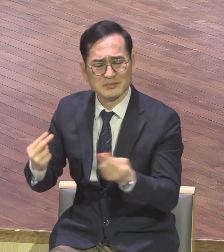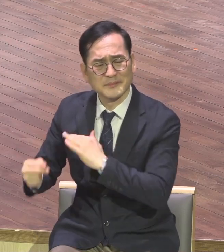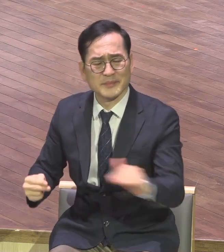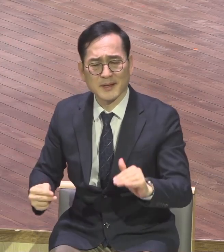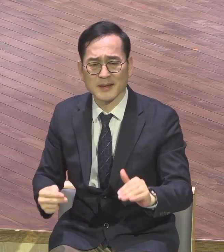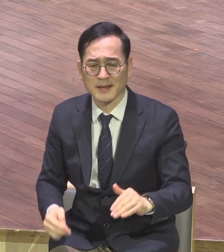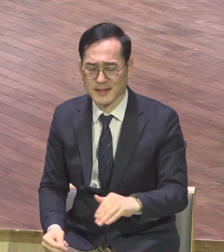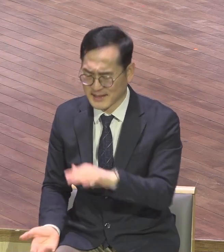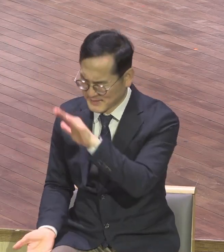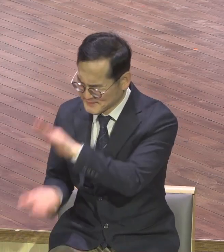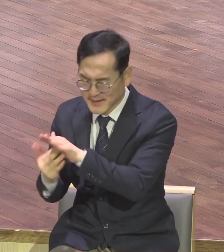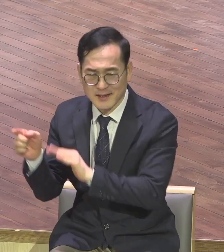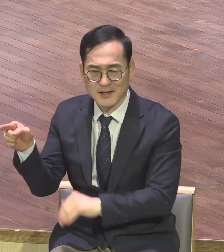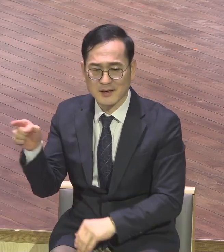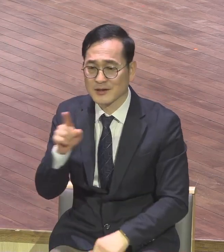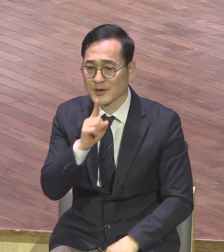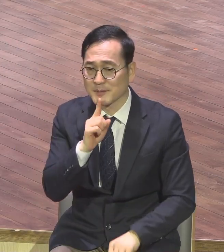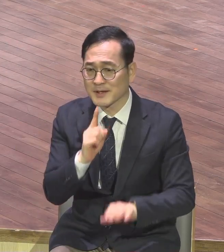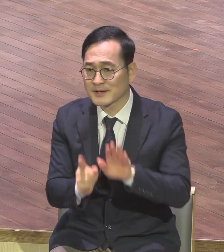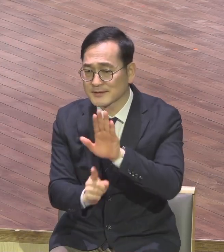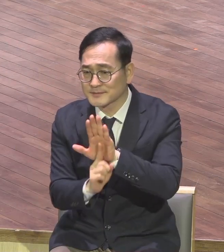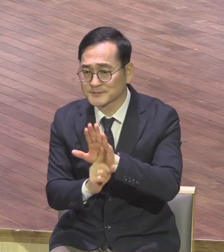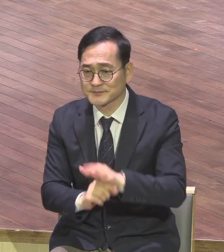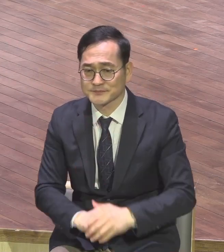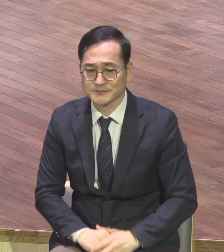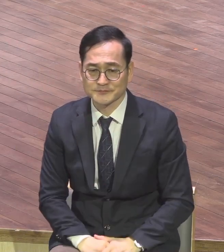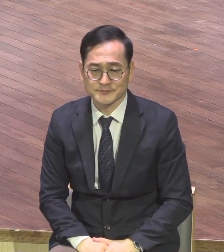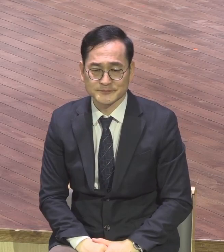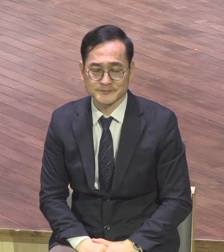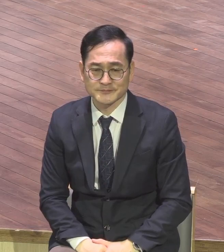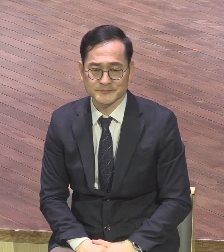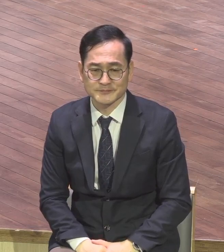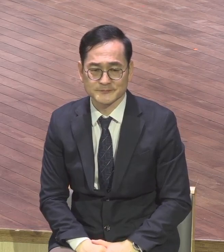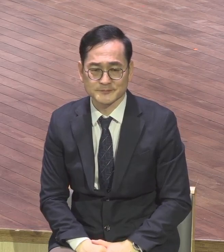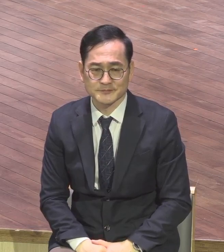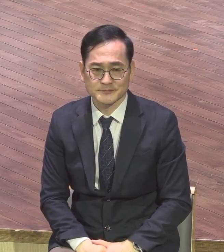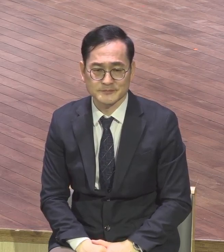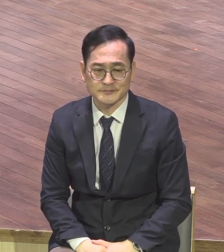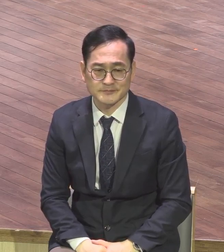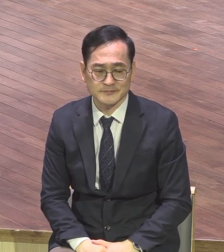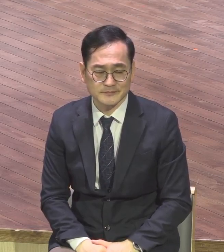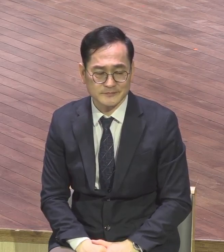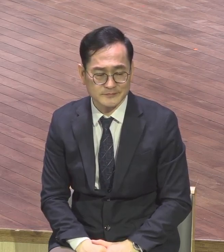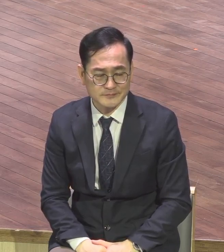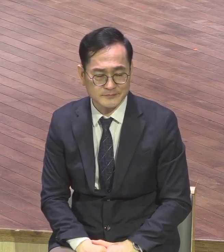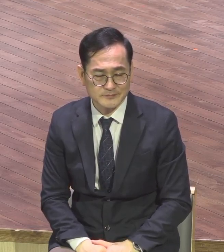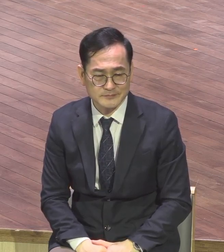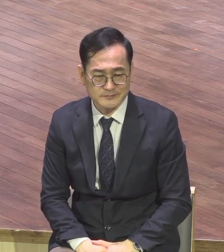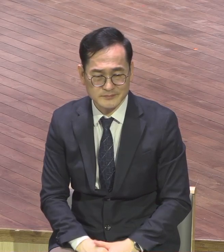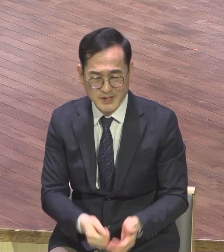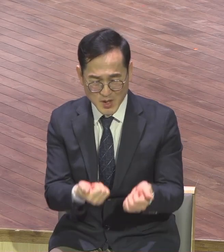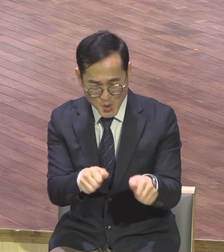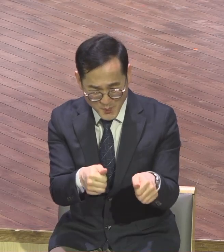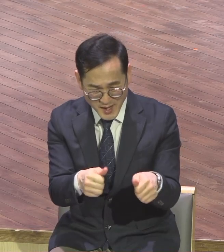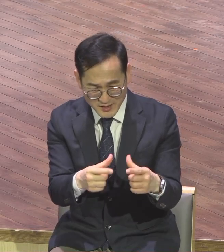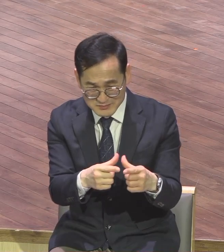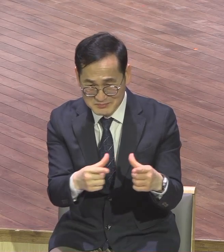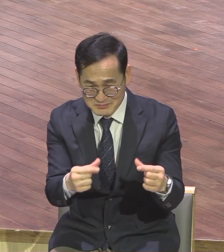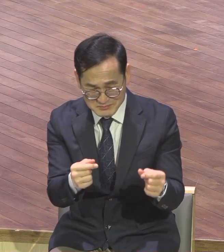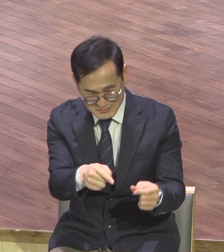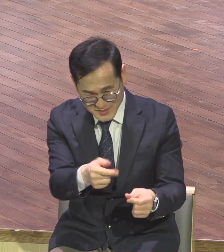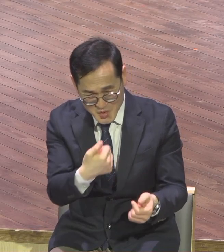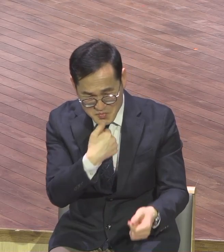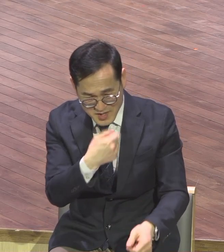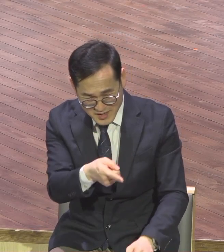로마 시민권자들이 로마에 속했다는 것을 자랑스러워했는데 우리는 그것과 비교도 할 수 없다. 이 사람들아, 우리는 천국